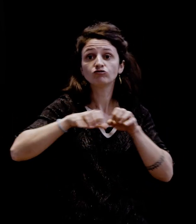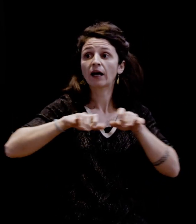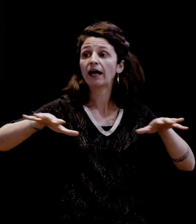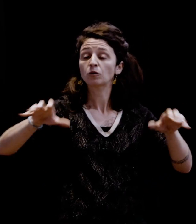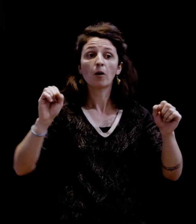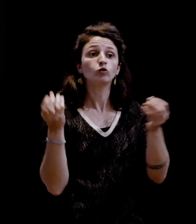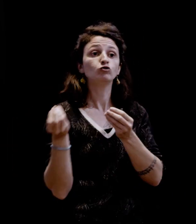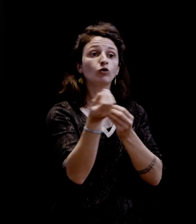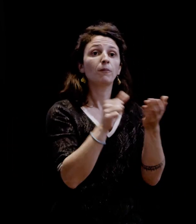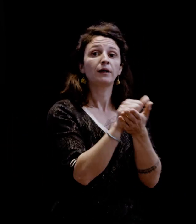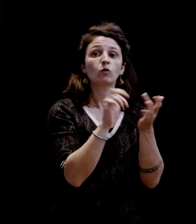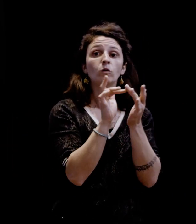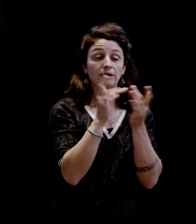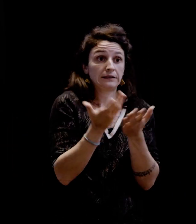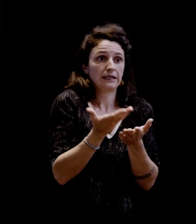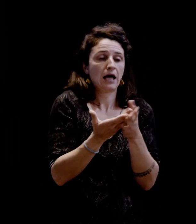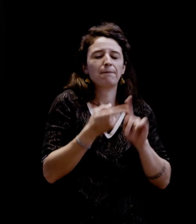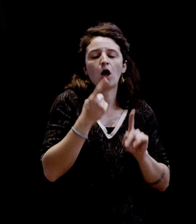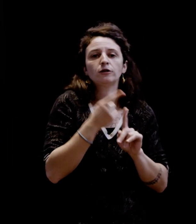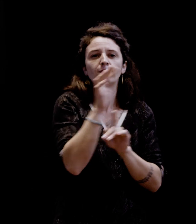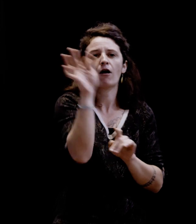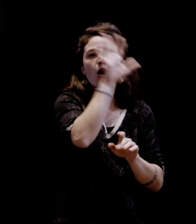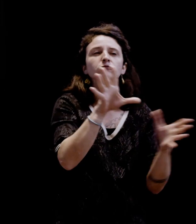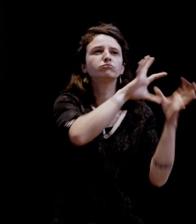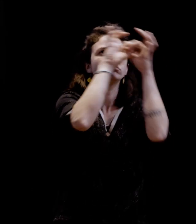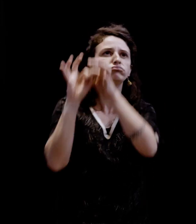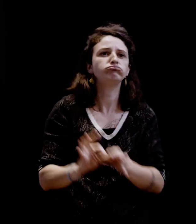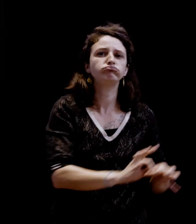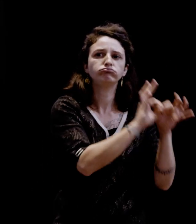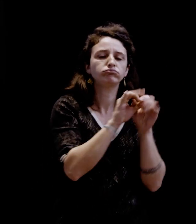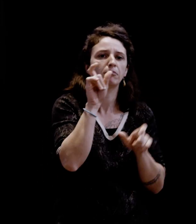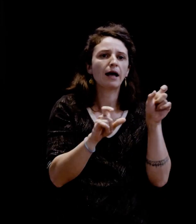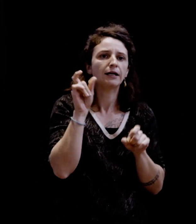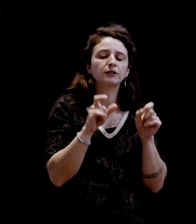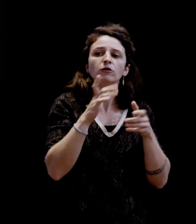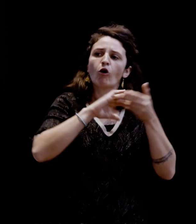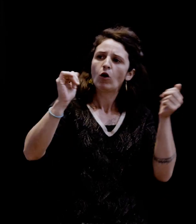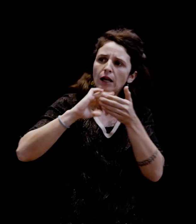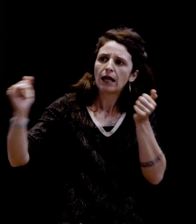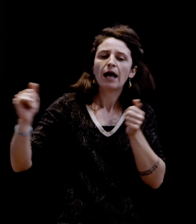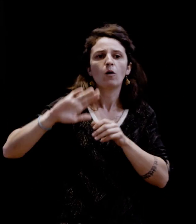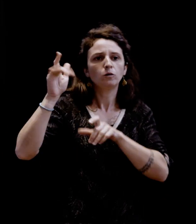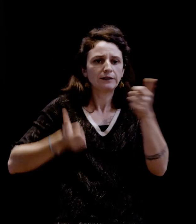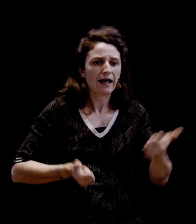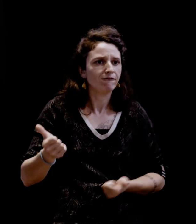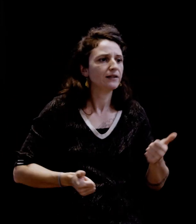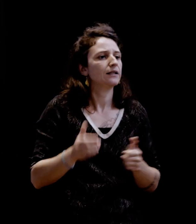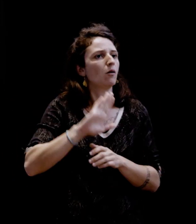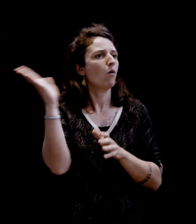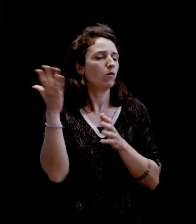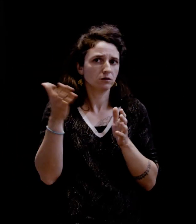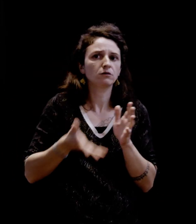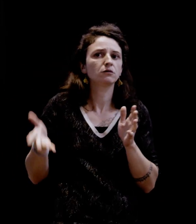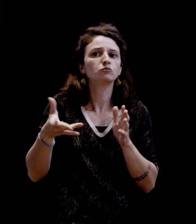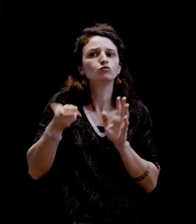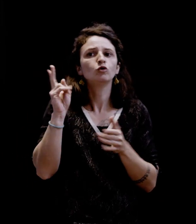territorial a été fait, pour qu'on puisse prendre les patients en charge de manière transdisciplinaire avec d'autres filières et avec d'autres centres de référence le plus près de chez